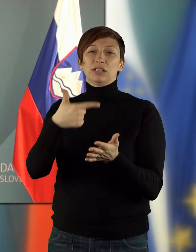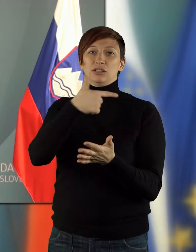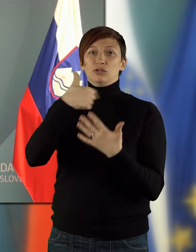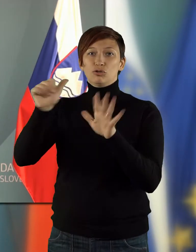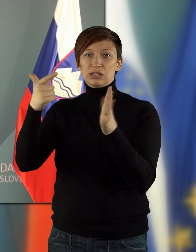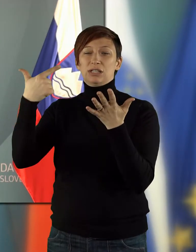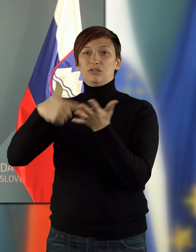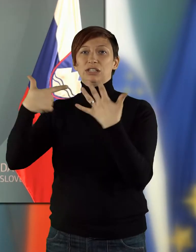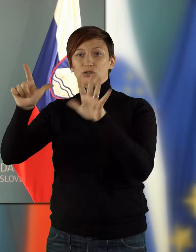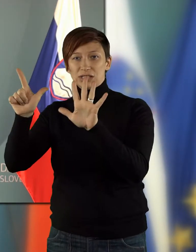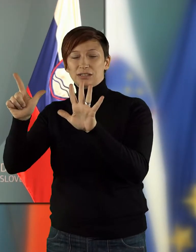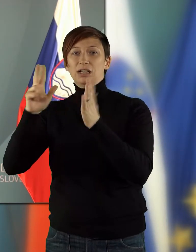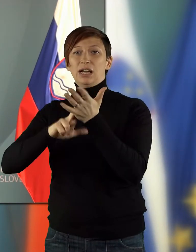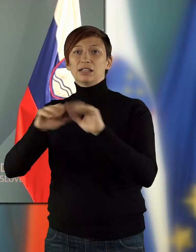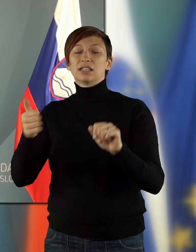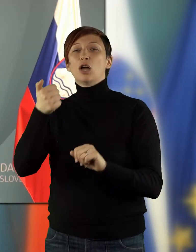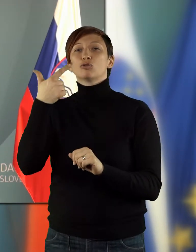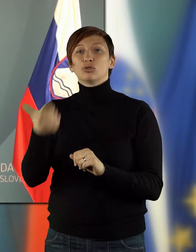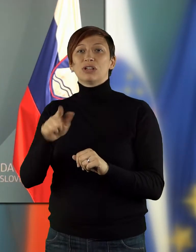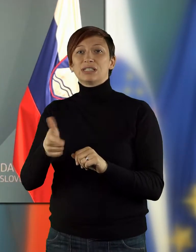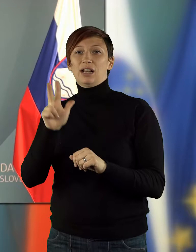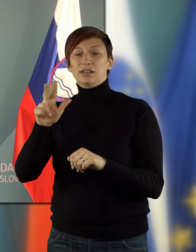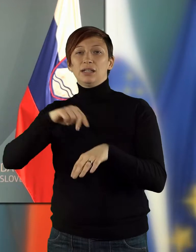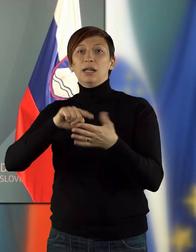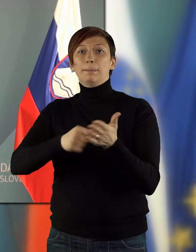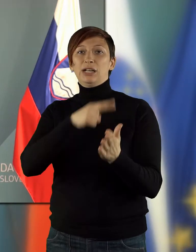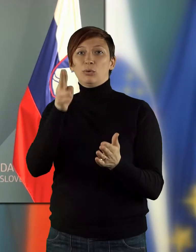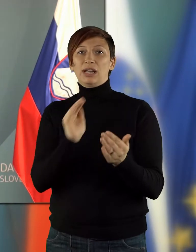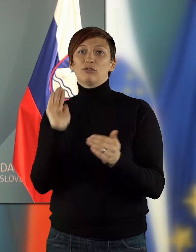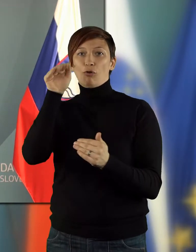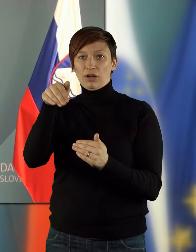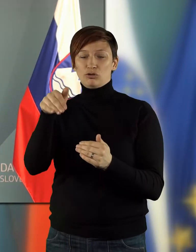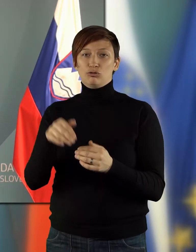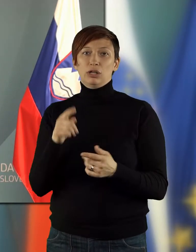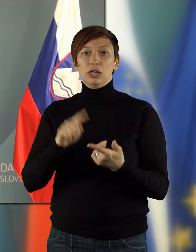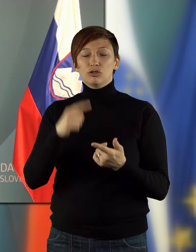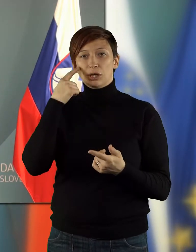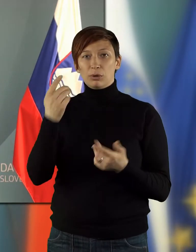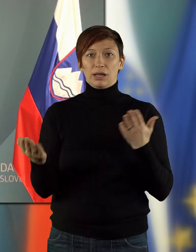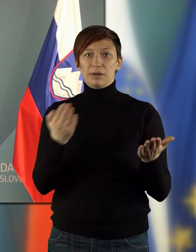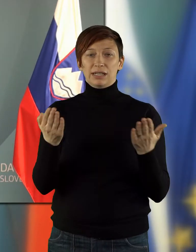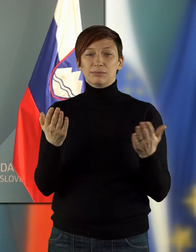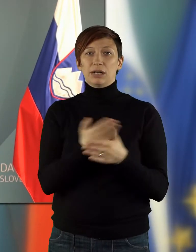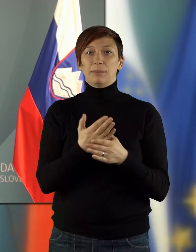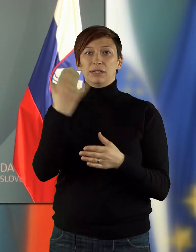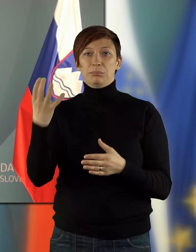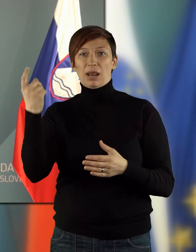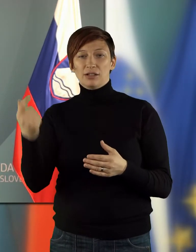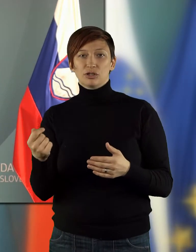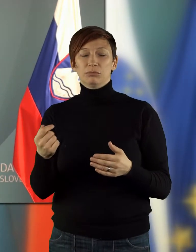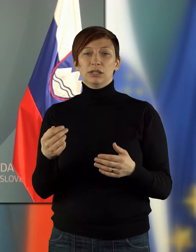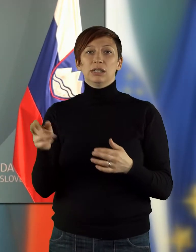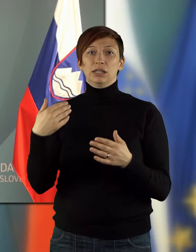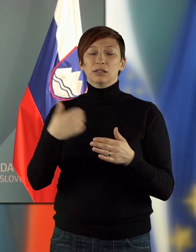v 2016 in za 2017 realizirali za 120,3 milijona evrov več. Če pogledamo razmere med